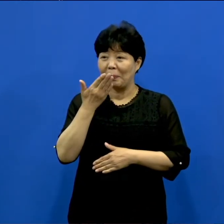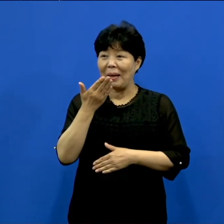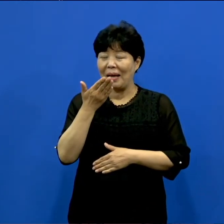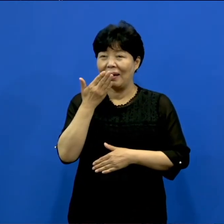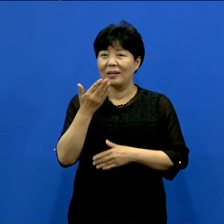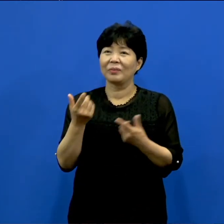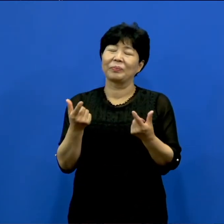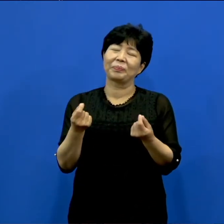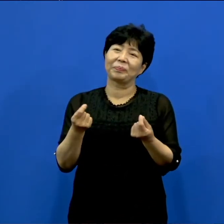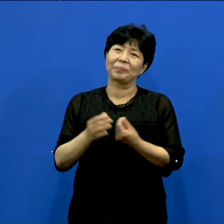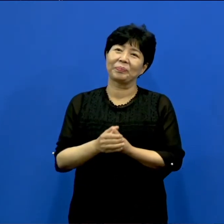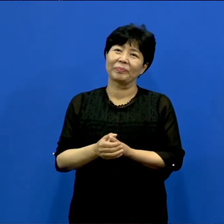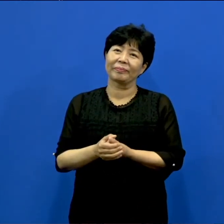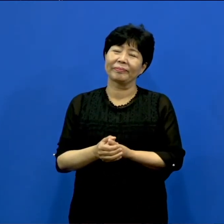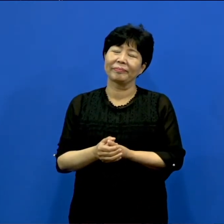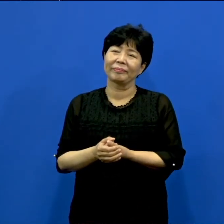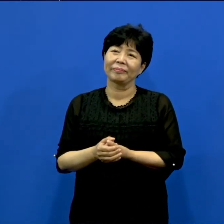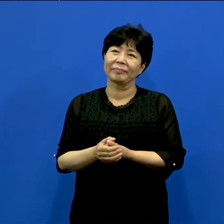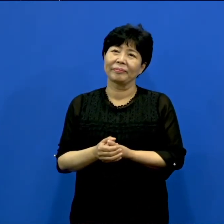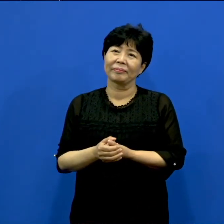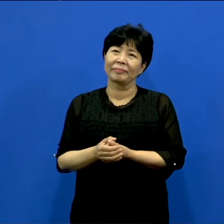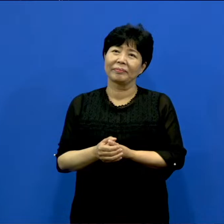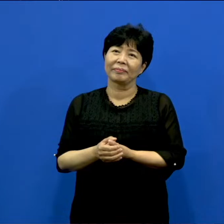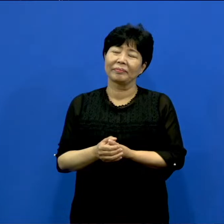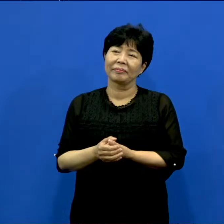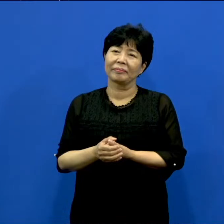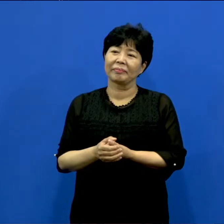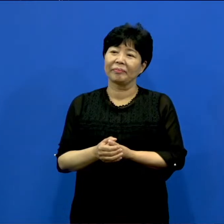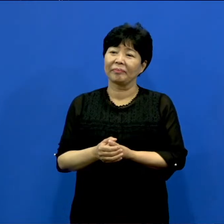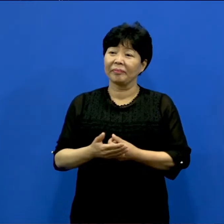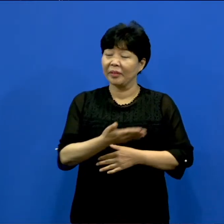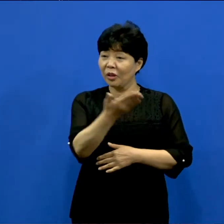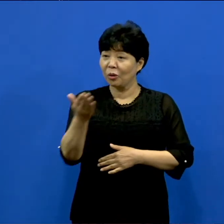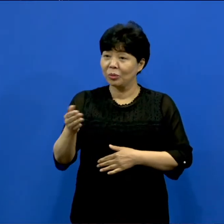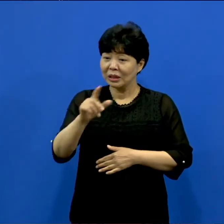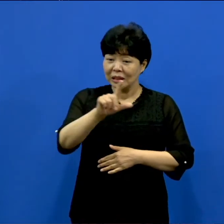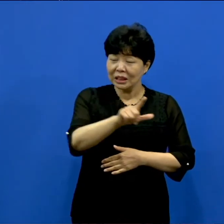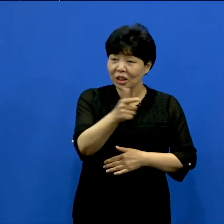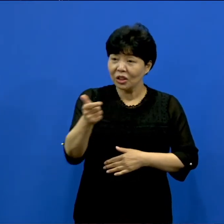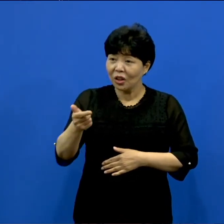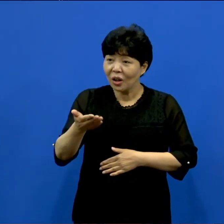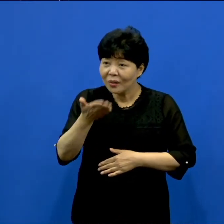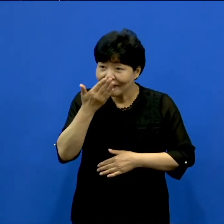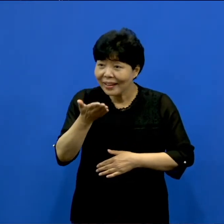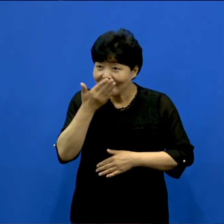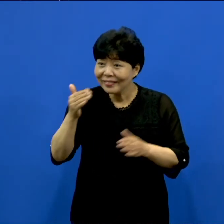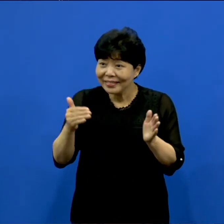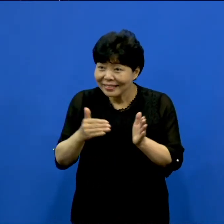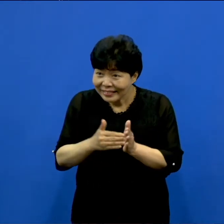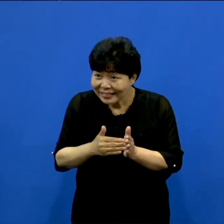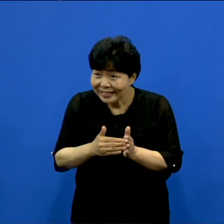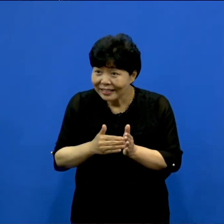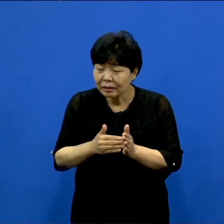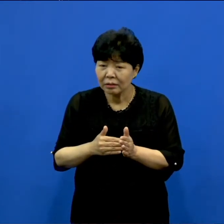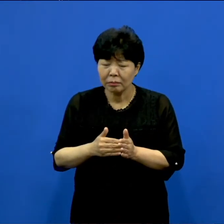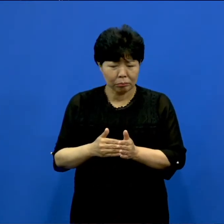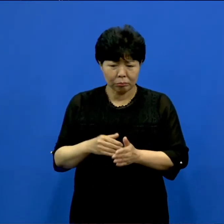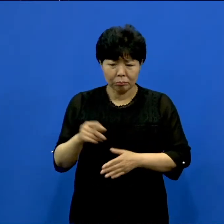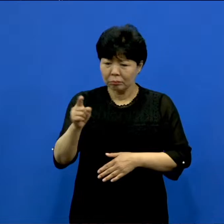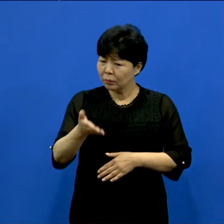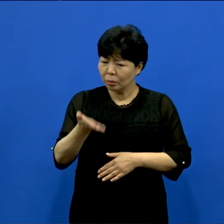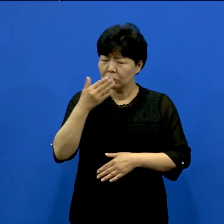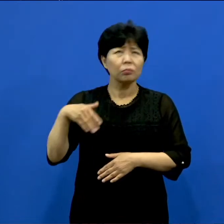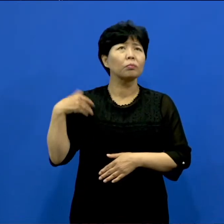우리가 늘 하는데 이게 맛을 보는 행위라는 거죠. 오늘도 여러분들 저녁 드셨죠, 그죠? 난 뭘 먹었는지 모르겠어. 그럼